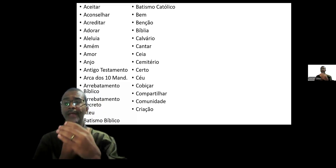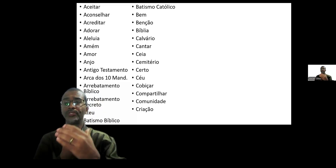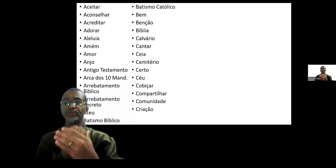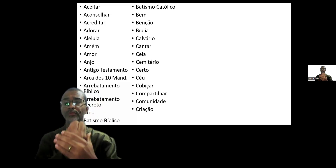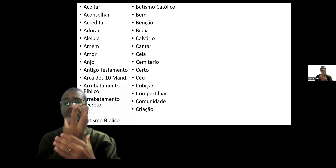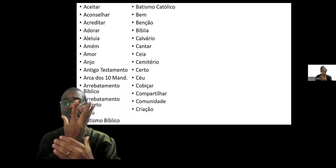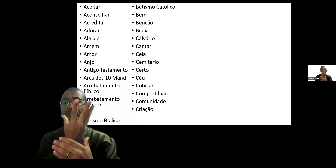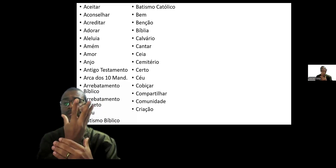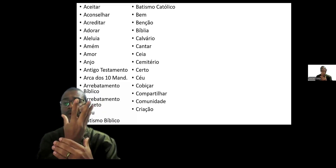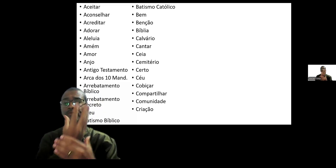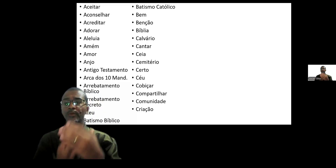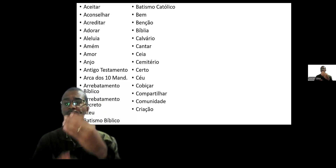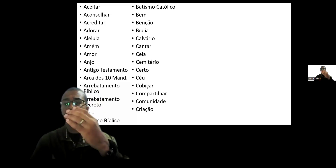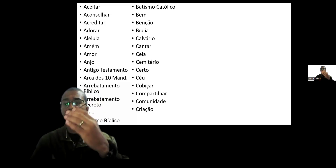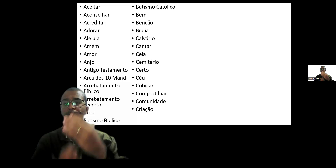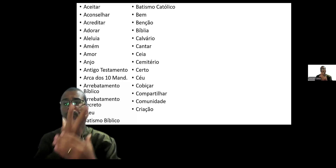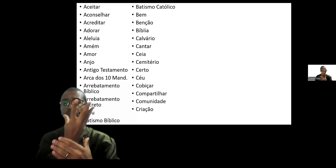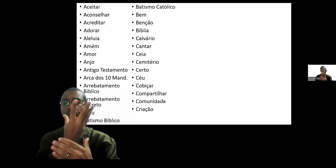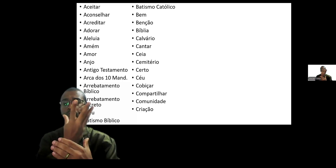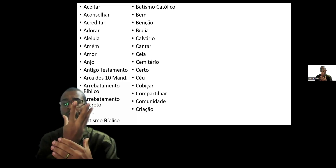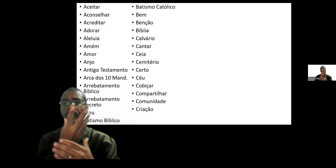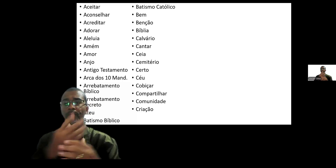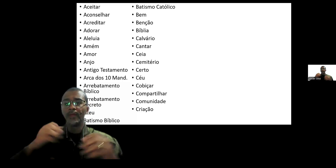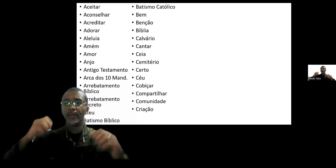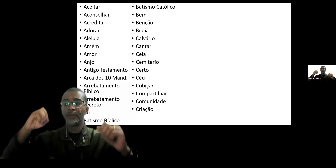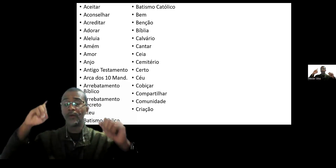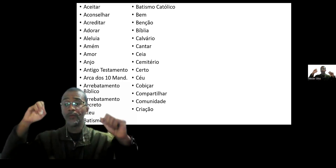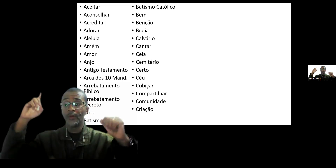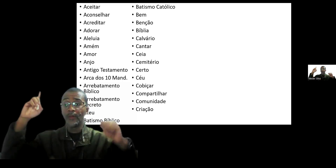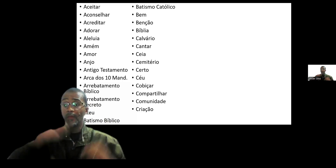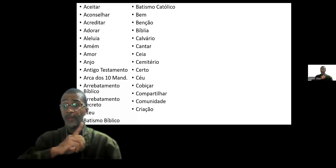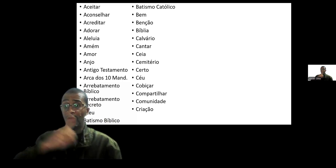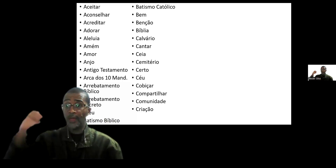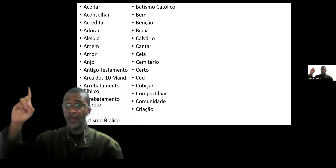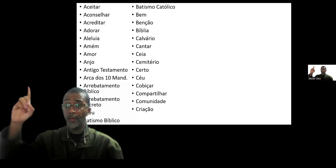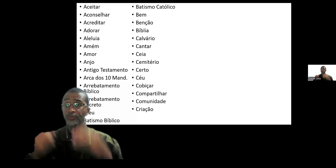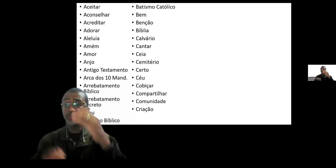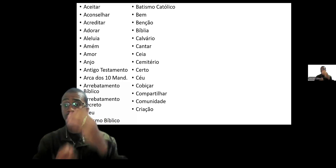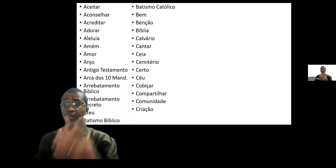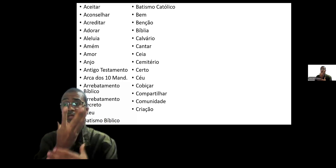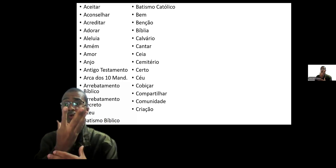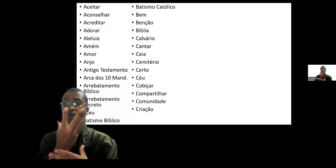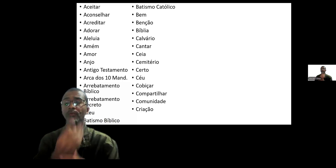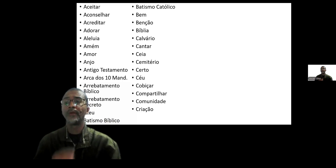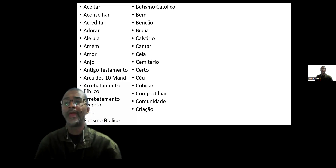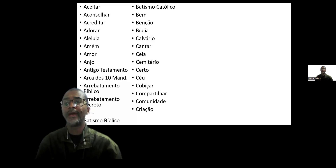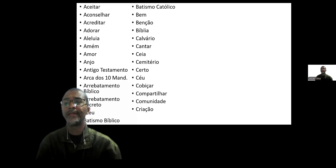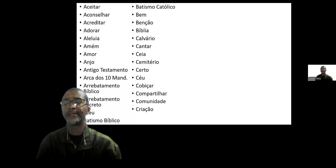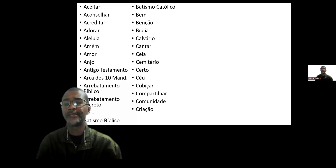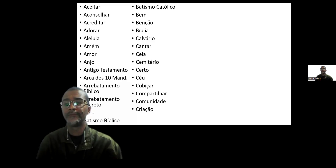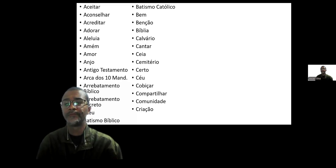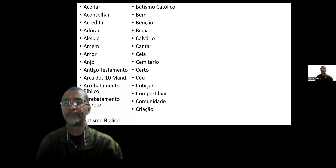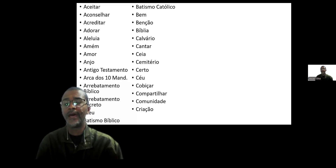por baixo e dá uma explosão aqui, ó. Pum. Então, Deus criou.